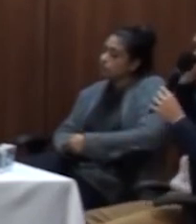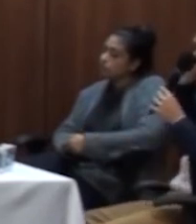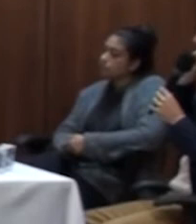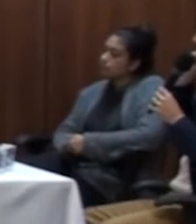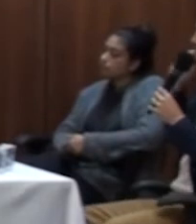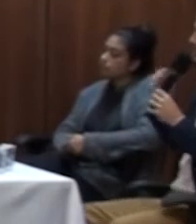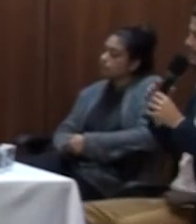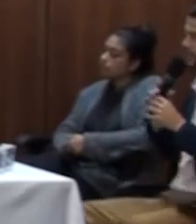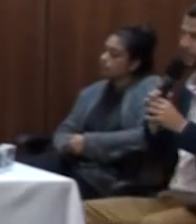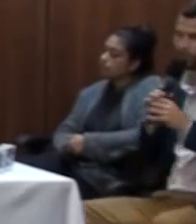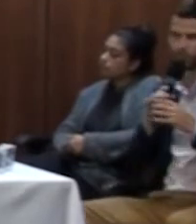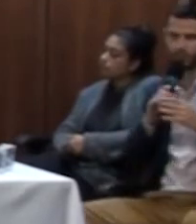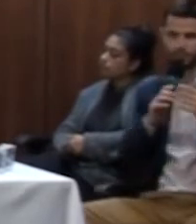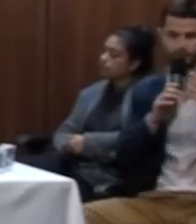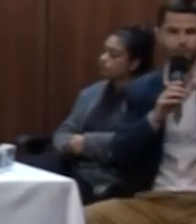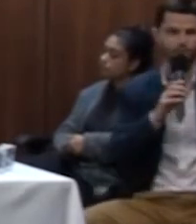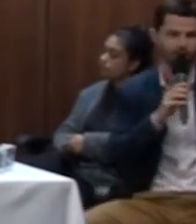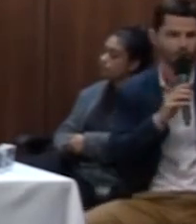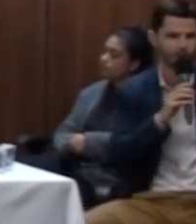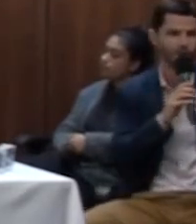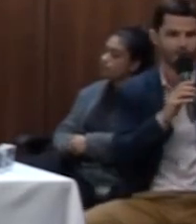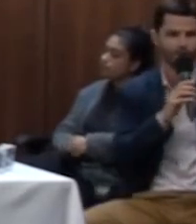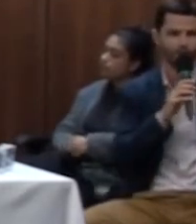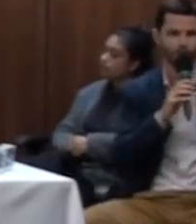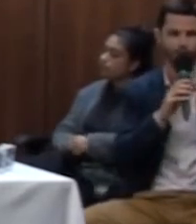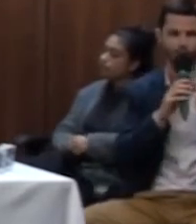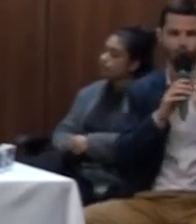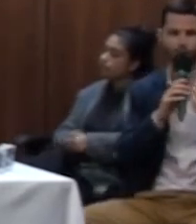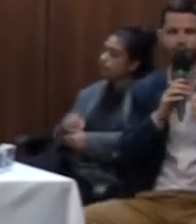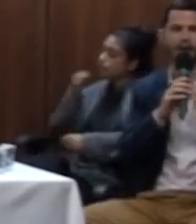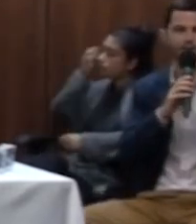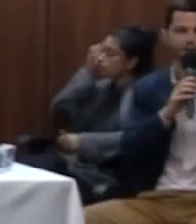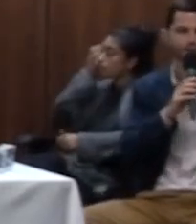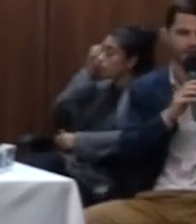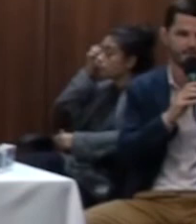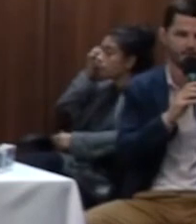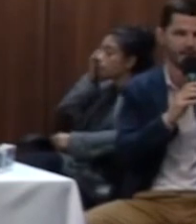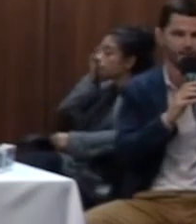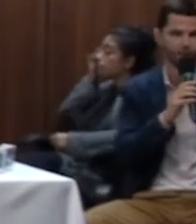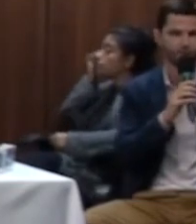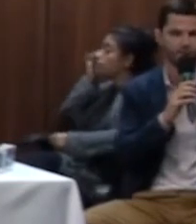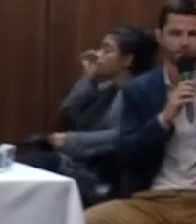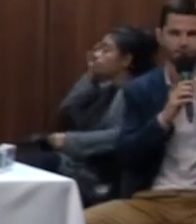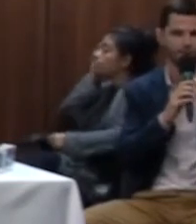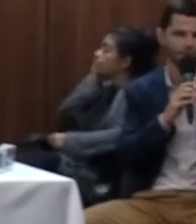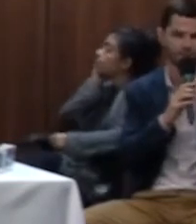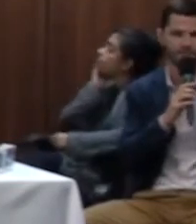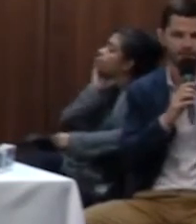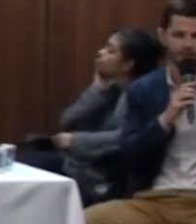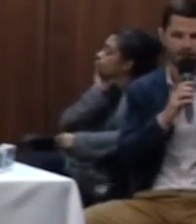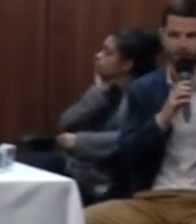a falta, e esse acho que é o ponto primordial, que o lugar onde a gente precisa chegar, o nosso objetivo,